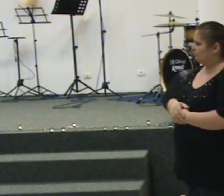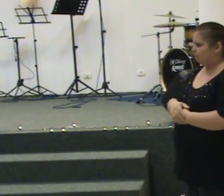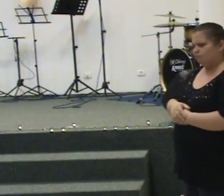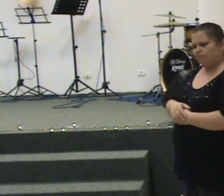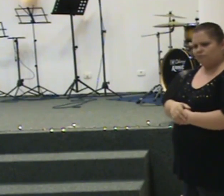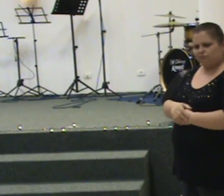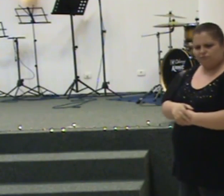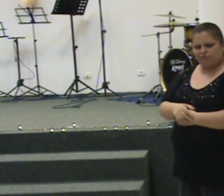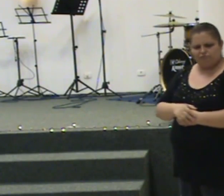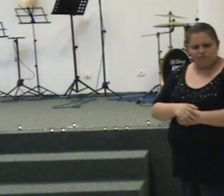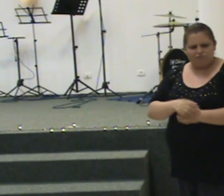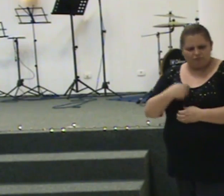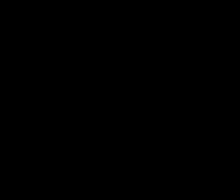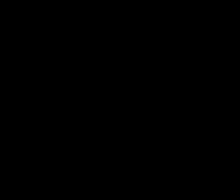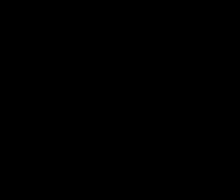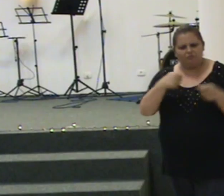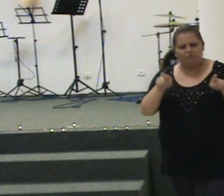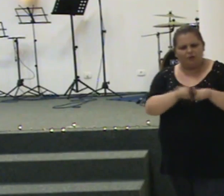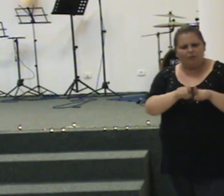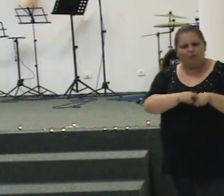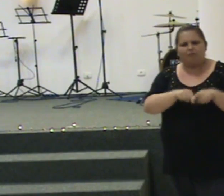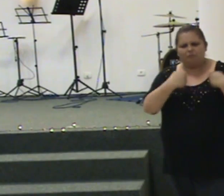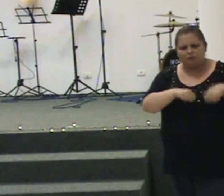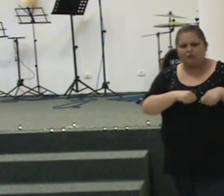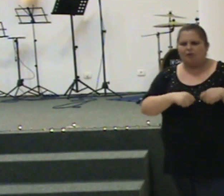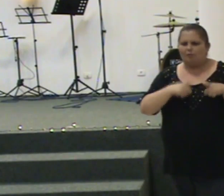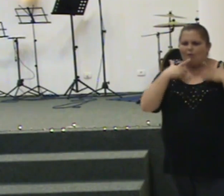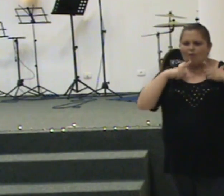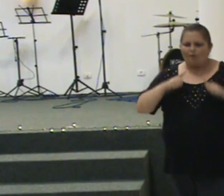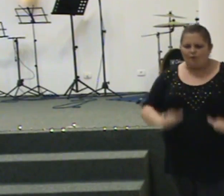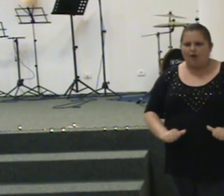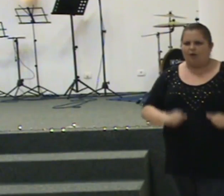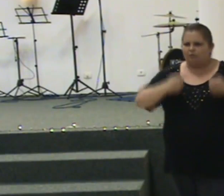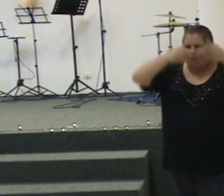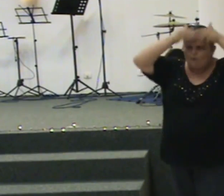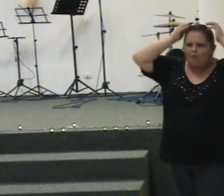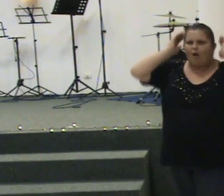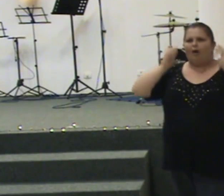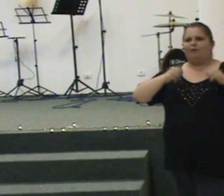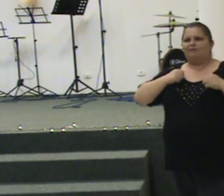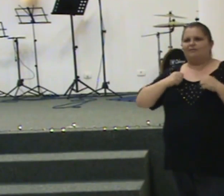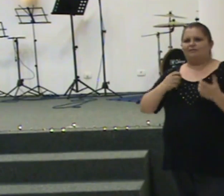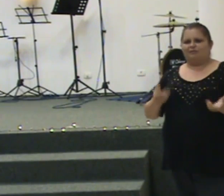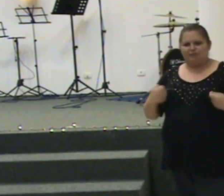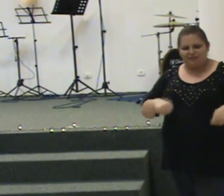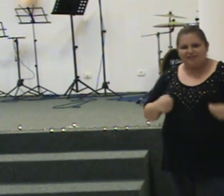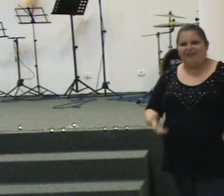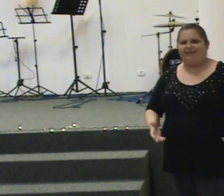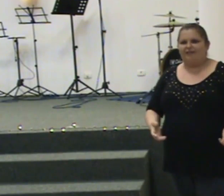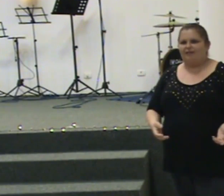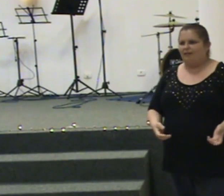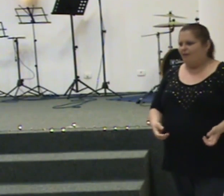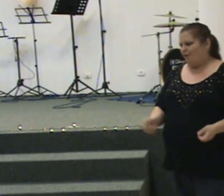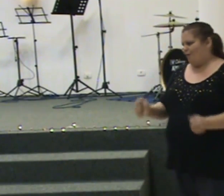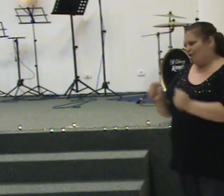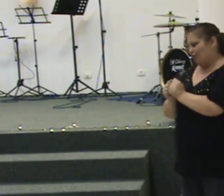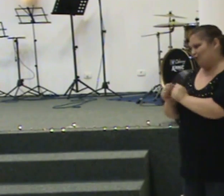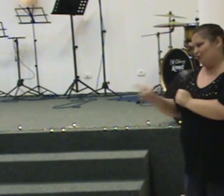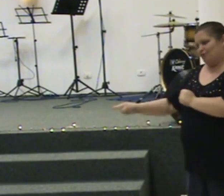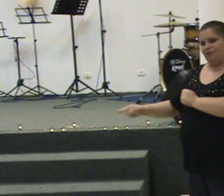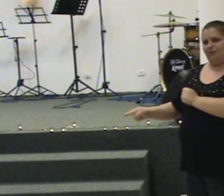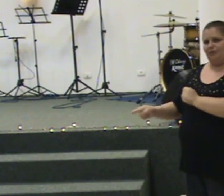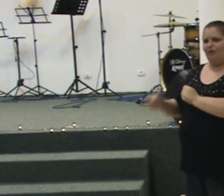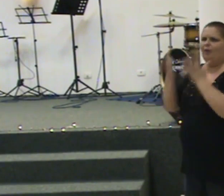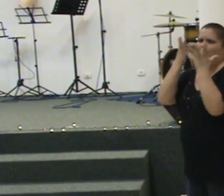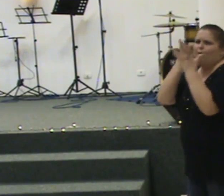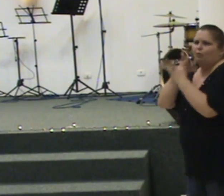nós também temos banheiro, nós também temos pente, nós também temos... E eles foram lá, falou assim: como é que eu vou ficar perto dela